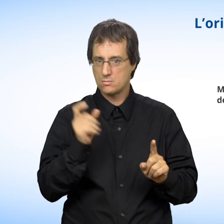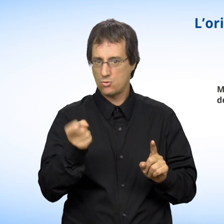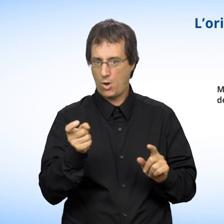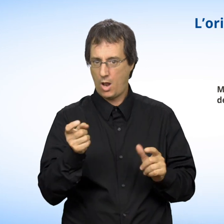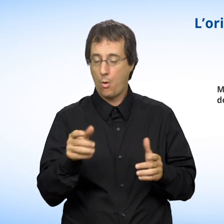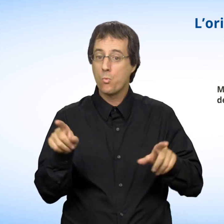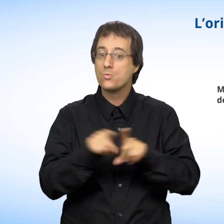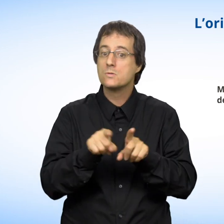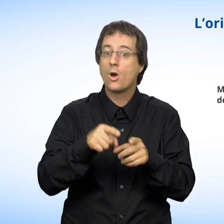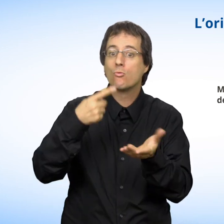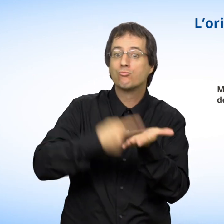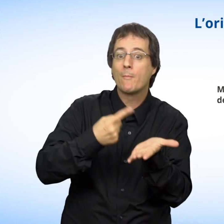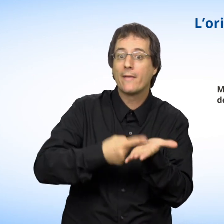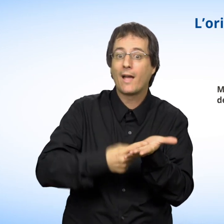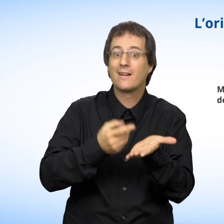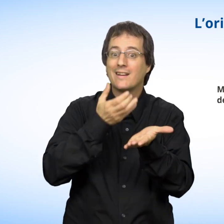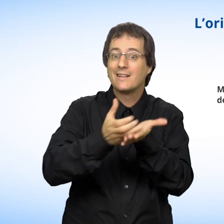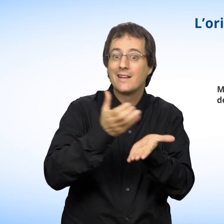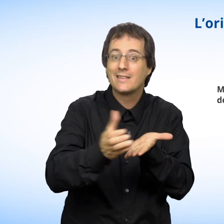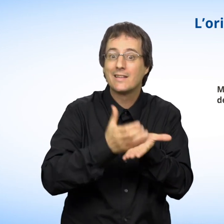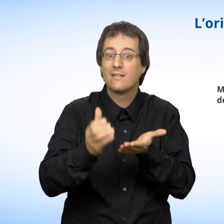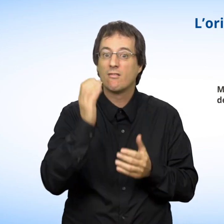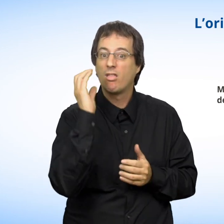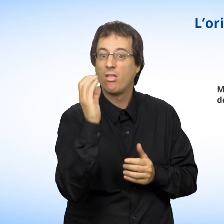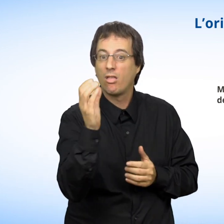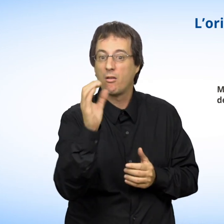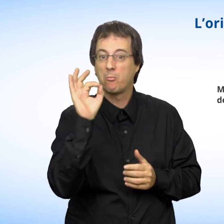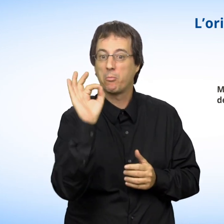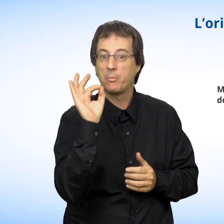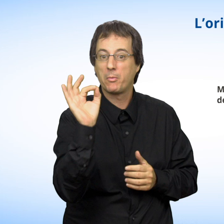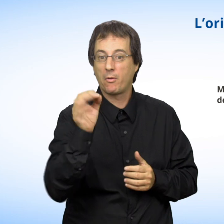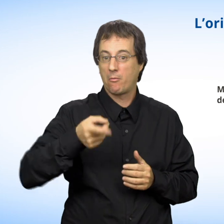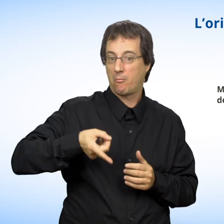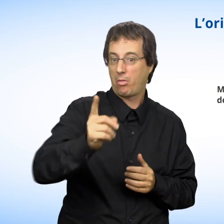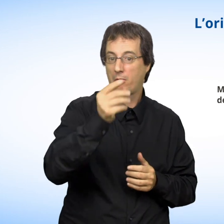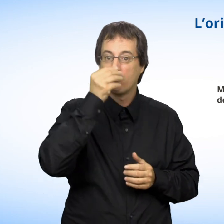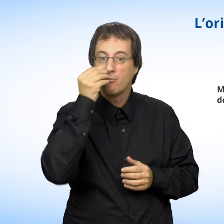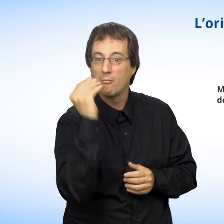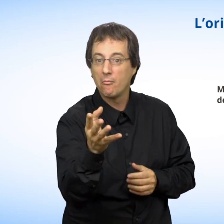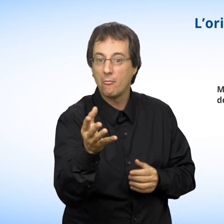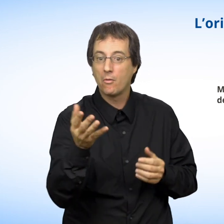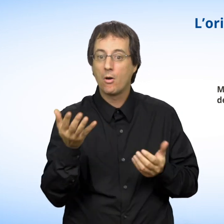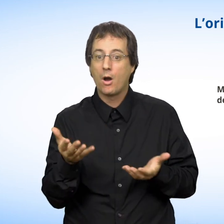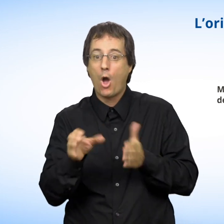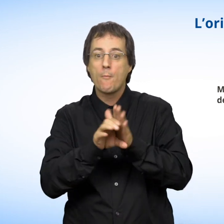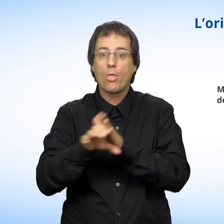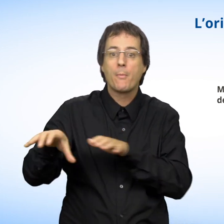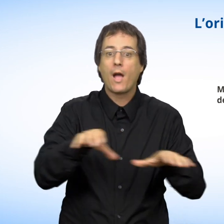bisexuel de même vous ne pouvez être la cible de commentairire ou de comportement offensant et répété du fait de